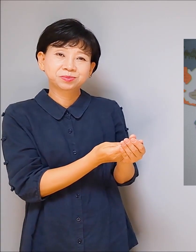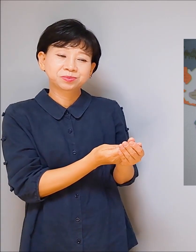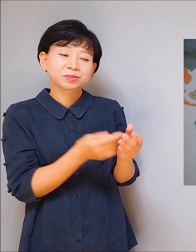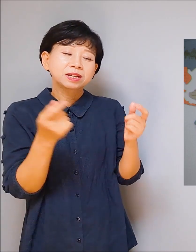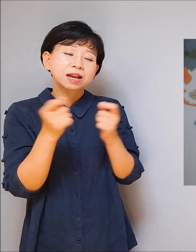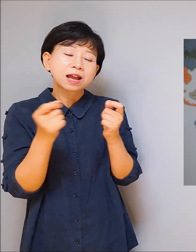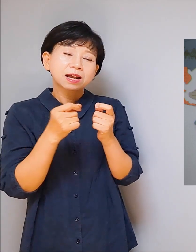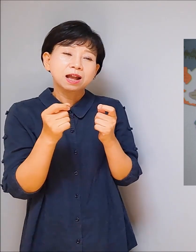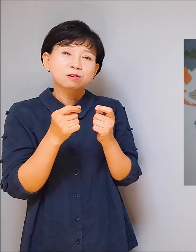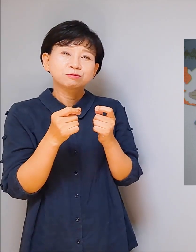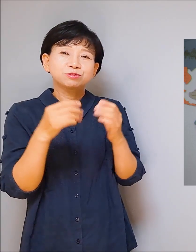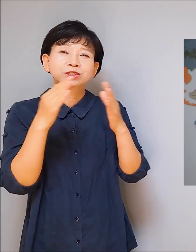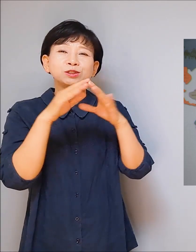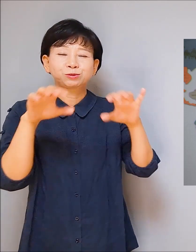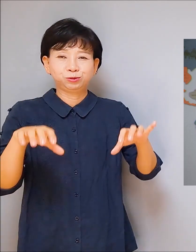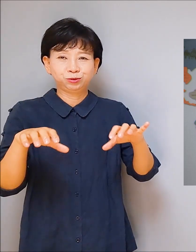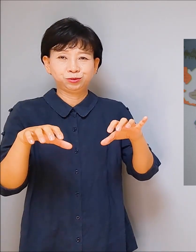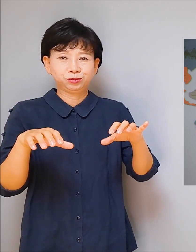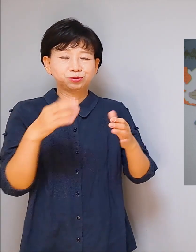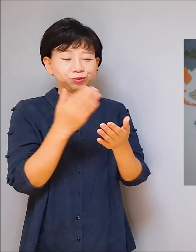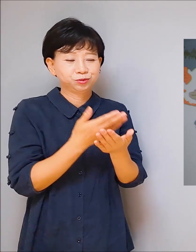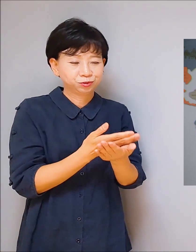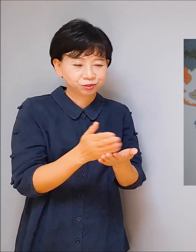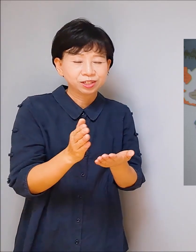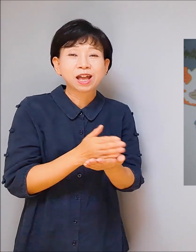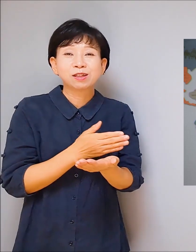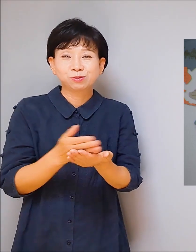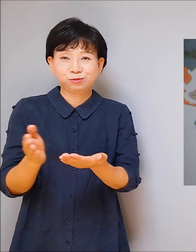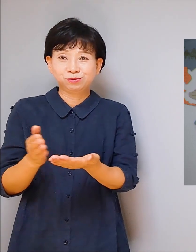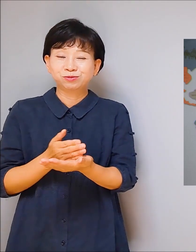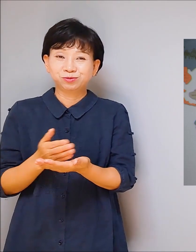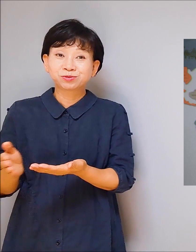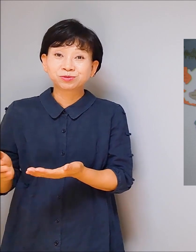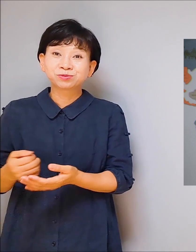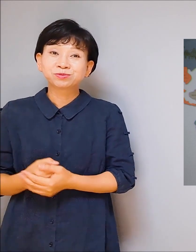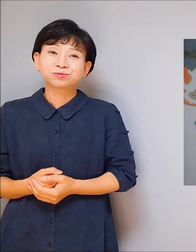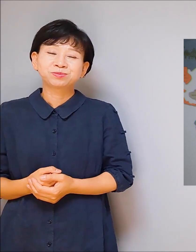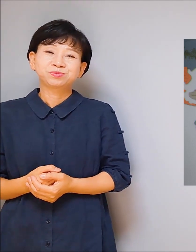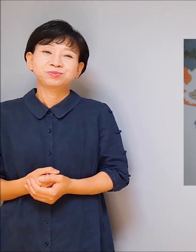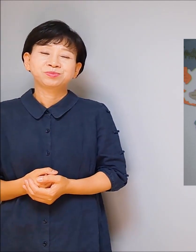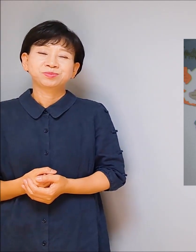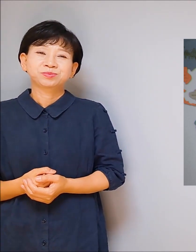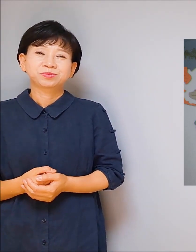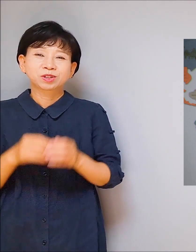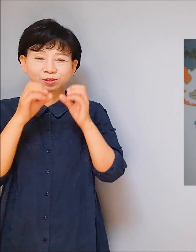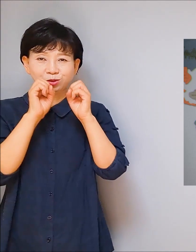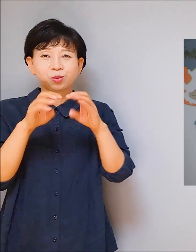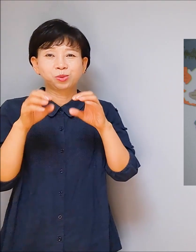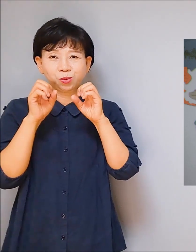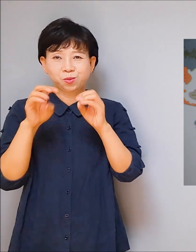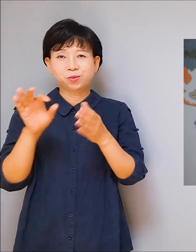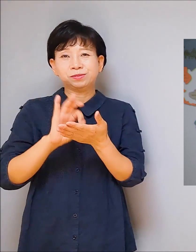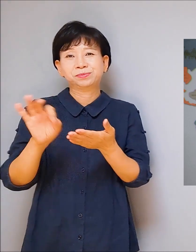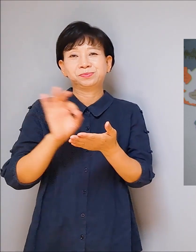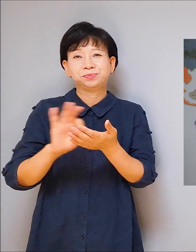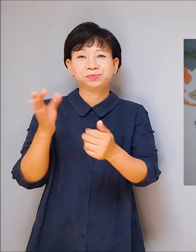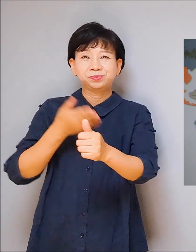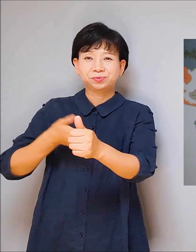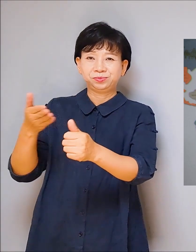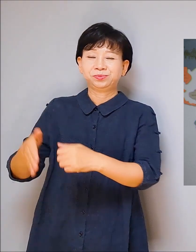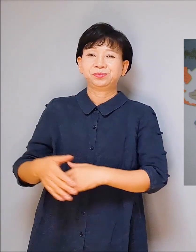가까운 이웃들에게 또 신문 좀 지난 신문이긴 하지만 좀 드리시면서 전도하시면 좋을 것